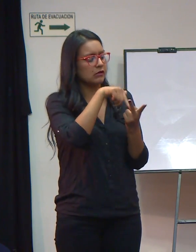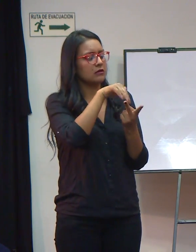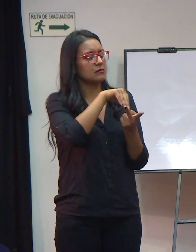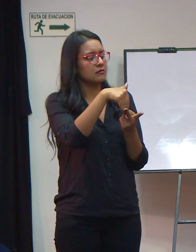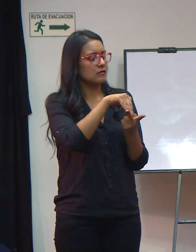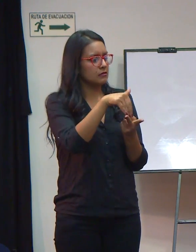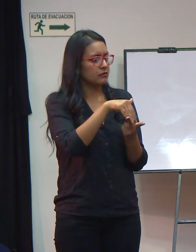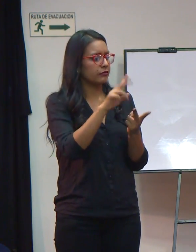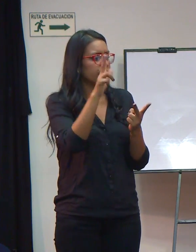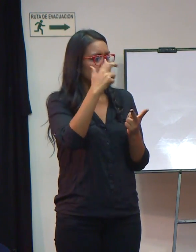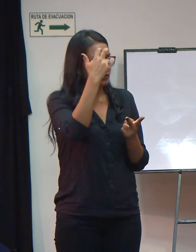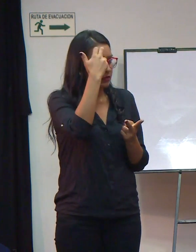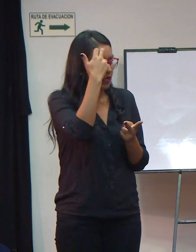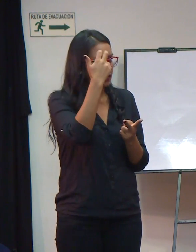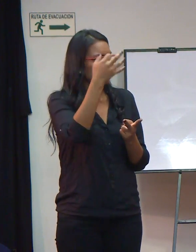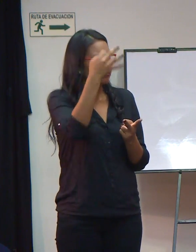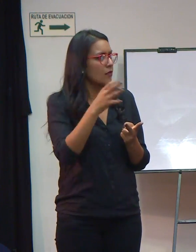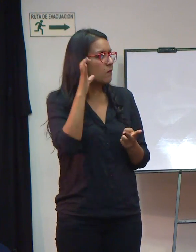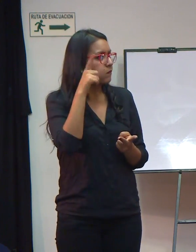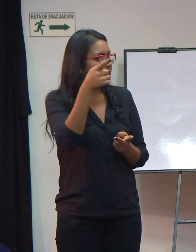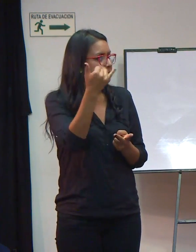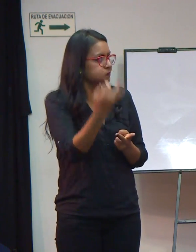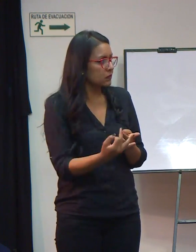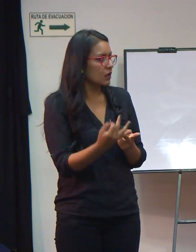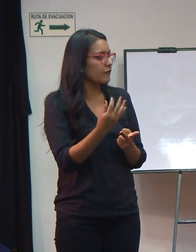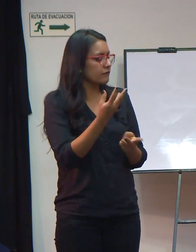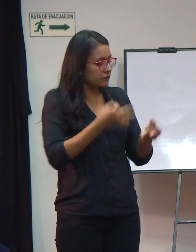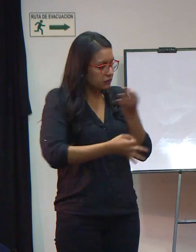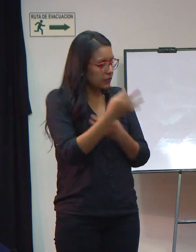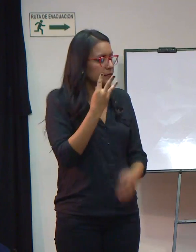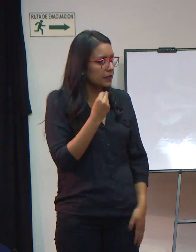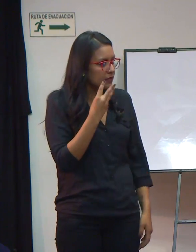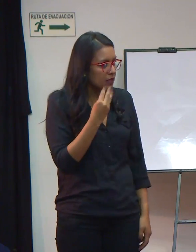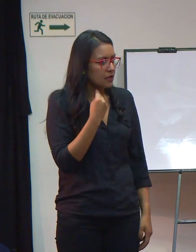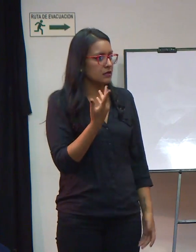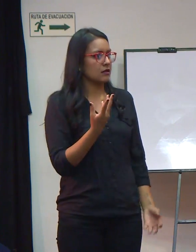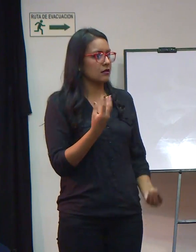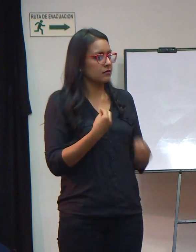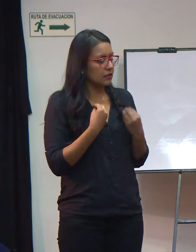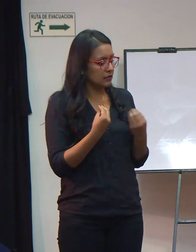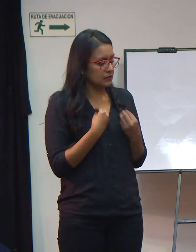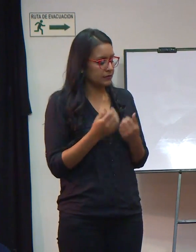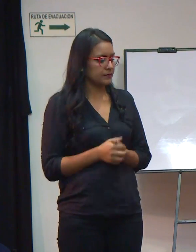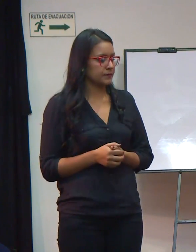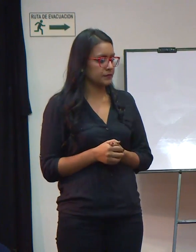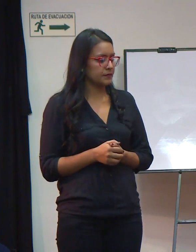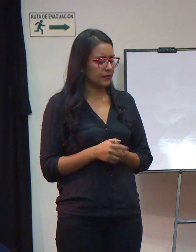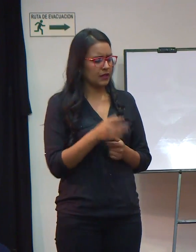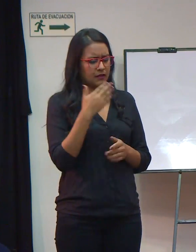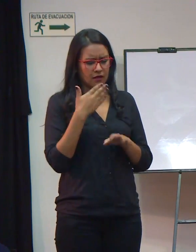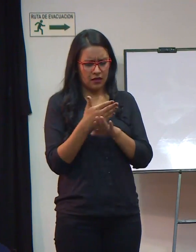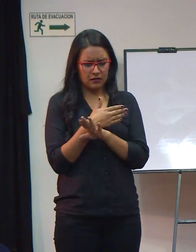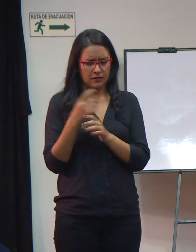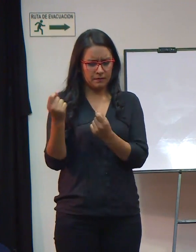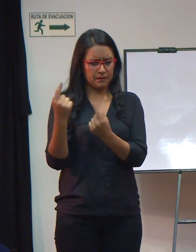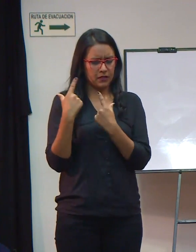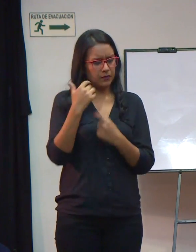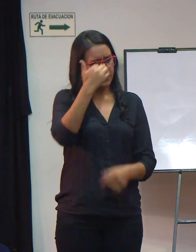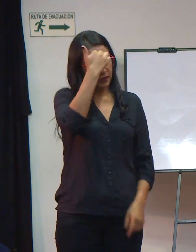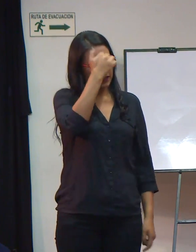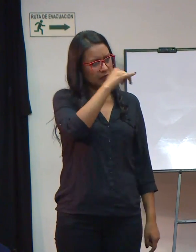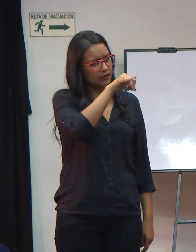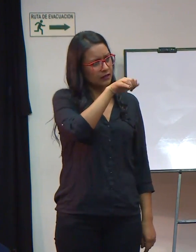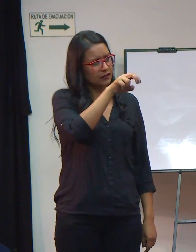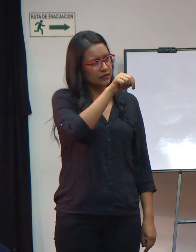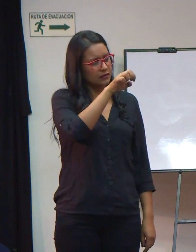conocimiento real que se vive en el este, las vivencias, las experiencias. Entonces, en ese sentido, bajo la pregunta que también dice la profesora